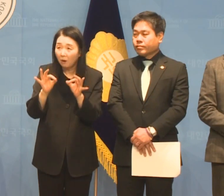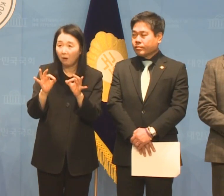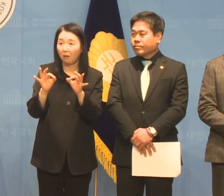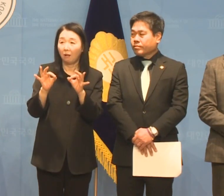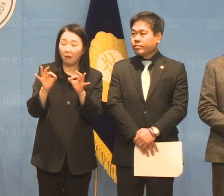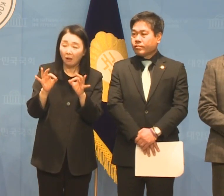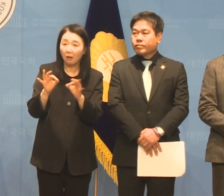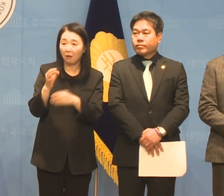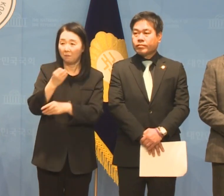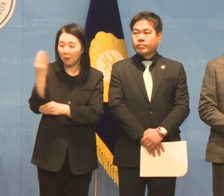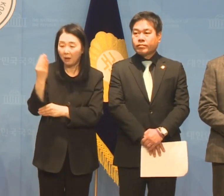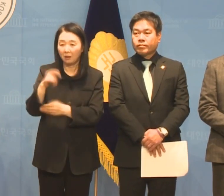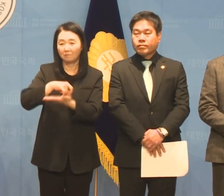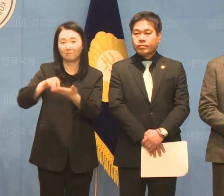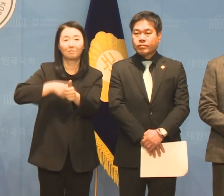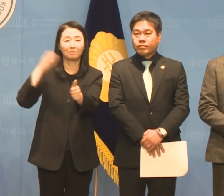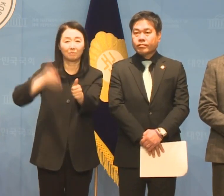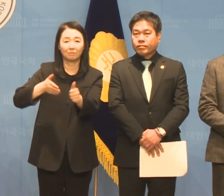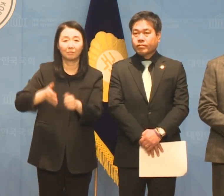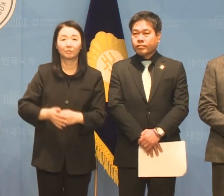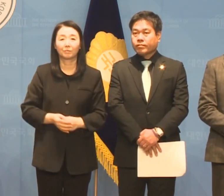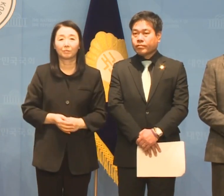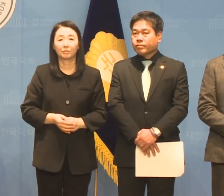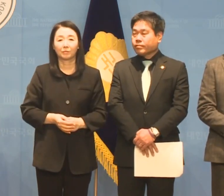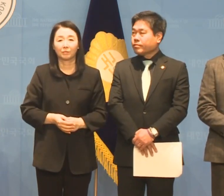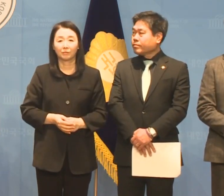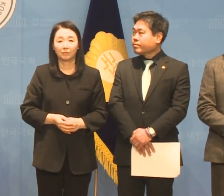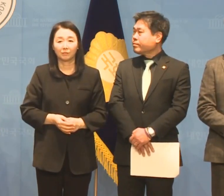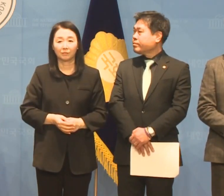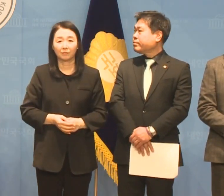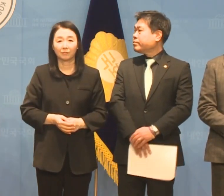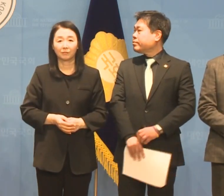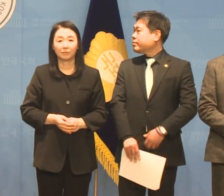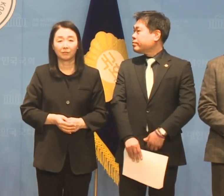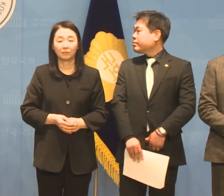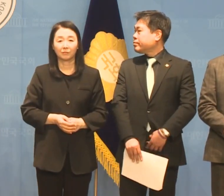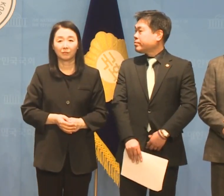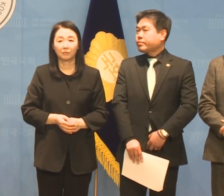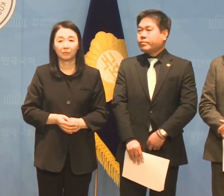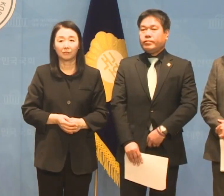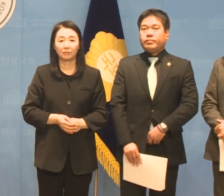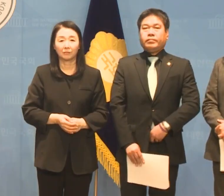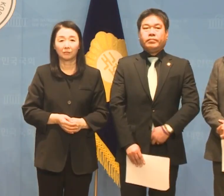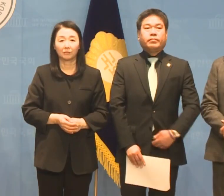이런 지면에 실지 않기를 당부드리고 싶습니다. 네, 이상입니다.